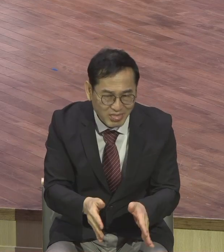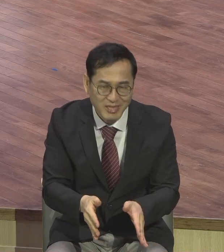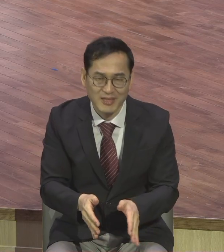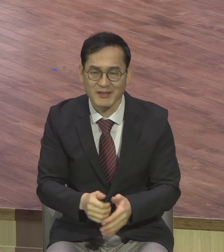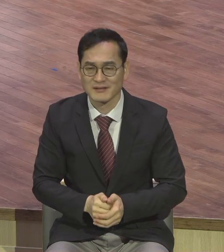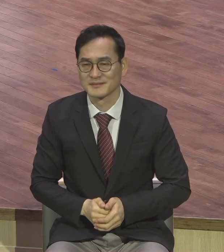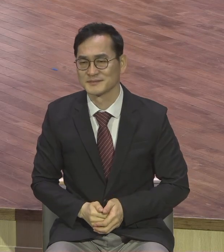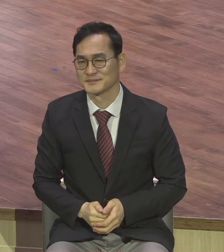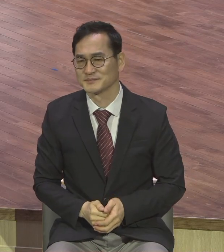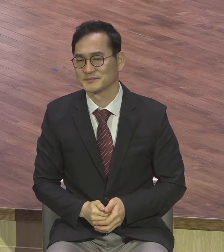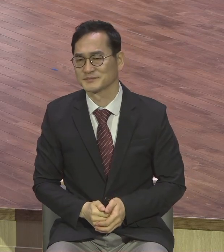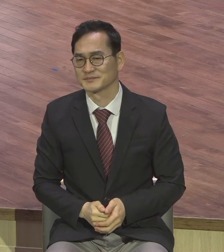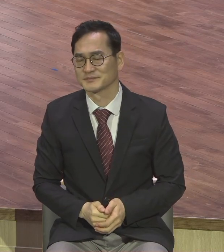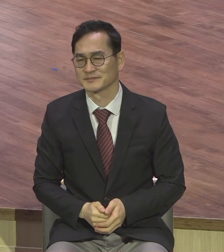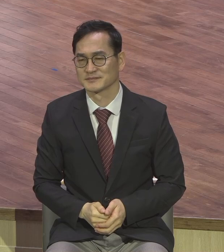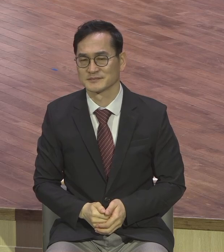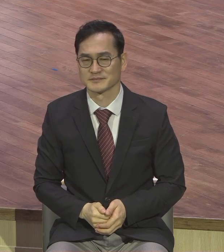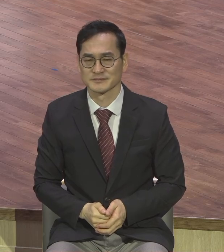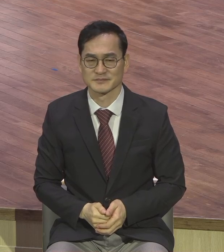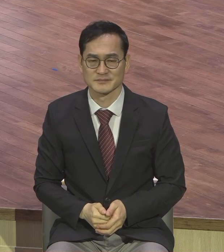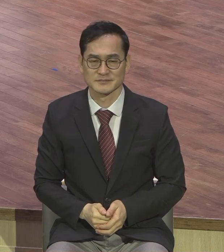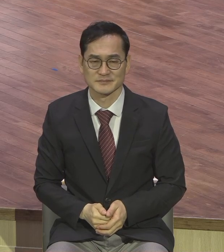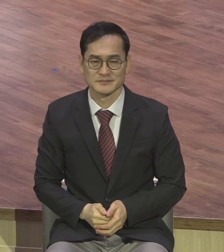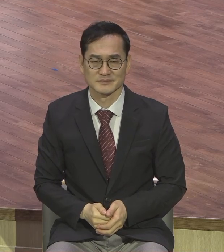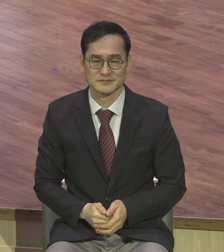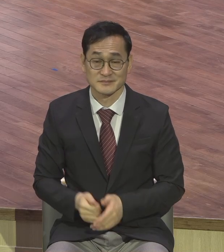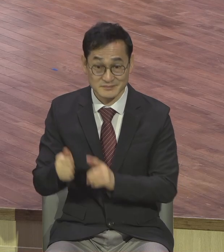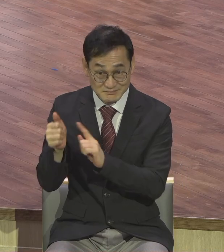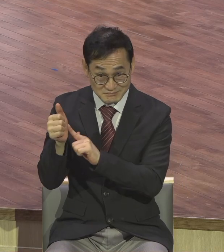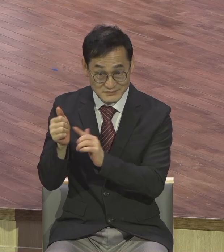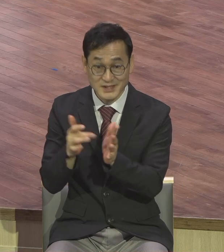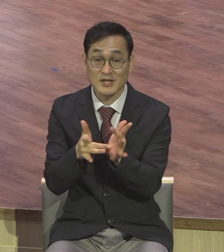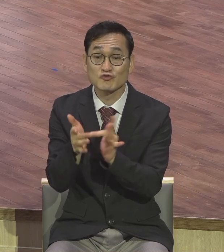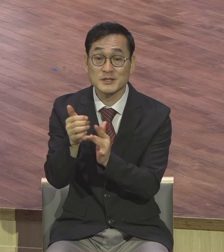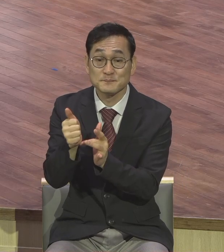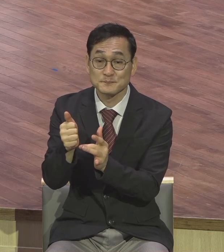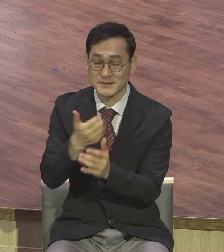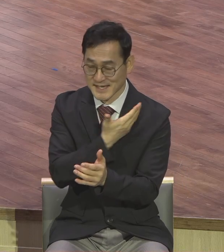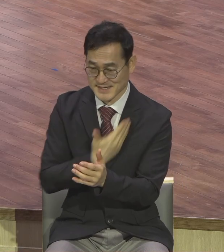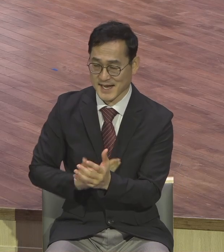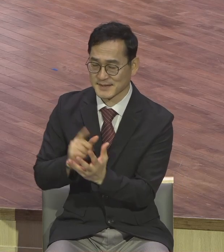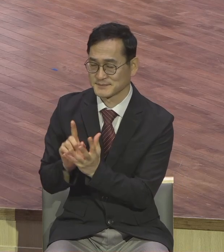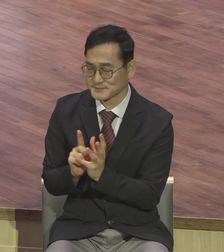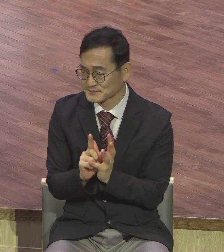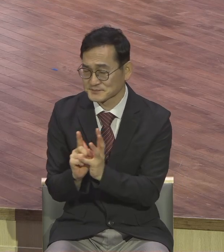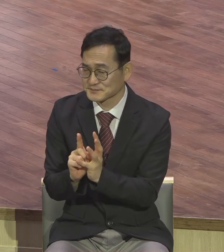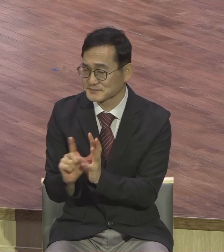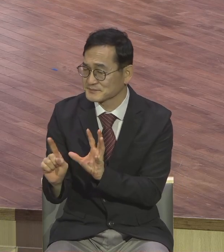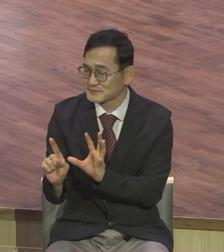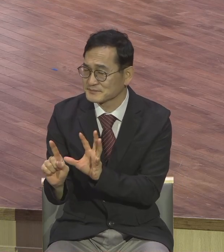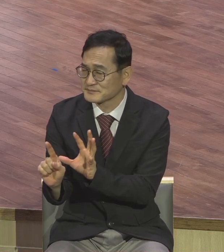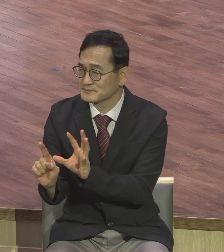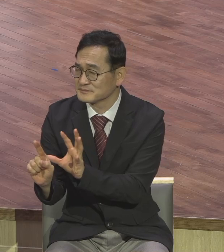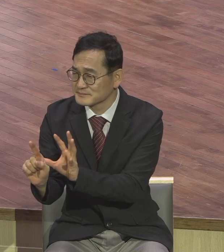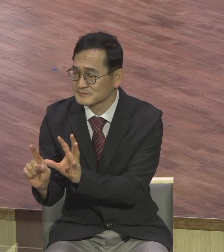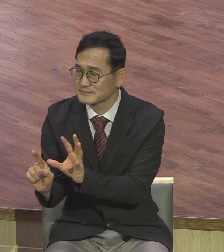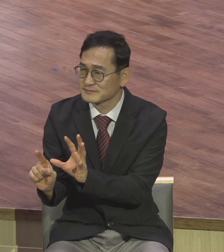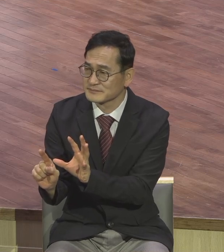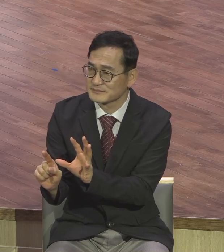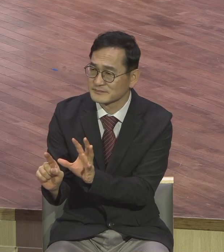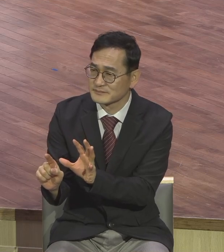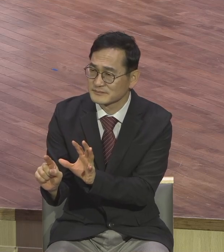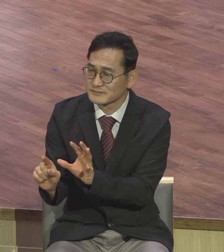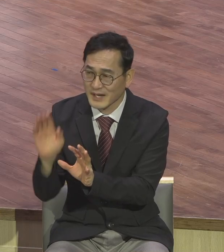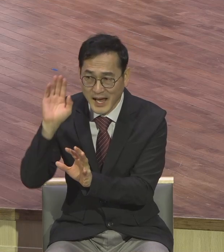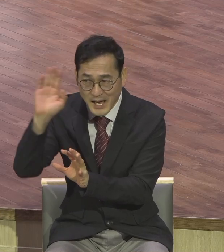이스라엘 백성들과 마찬가지로 예수님을 어떻게 봤냐? 따라다니면서 계속 선입견입니다. 정치적